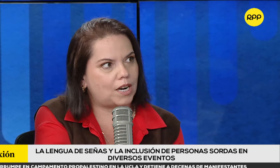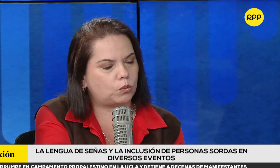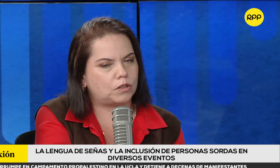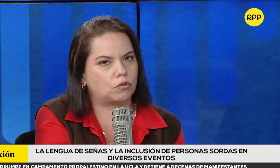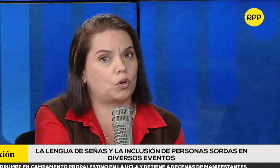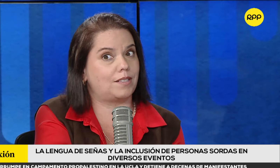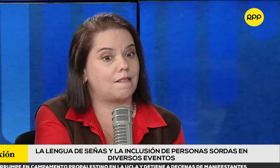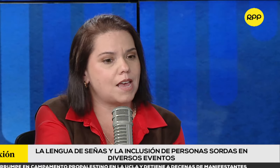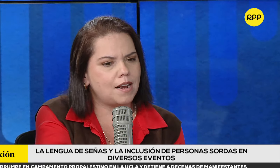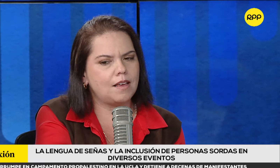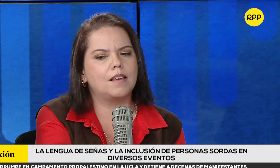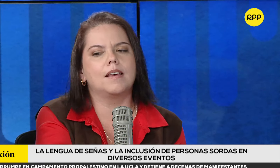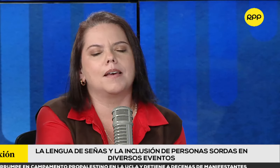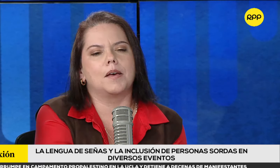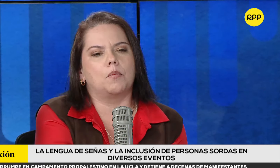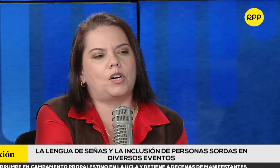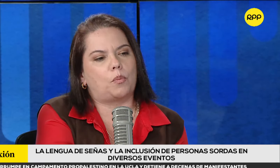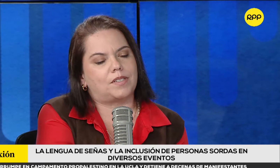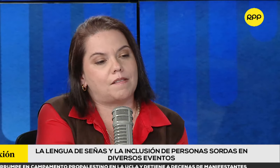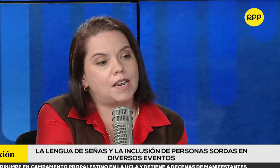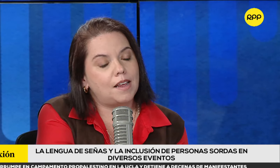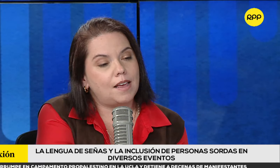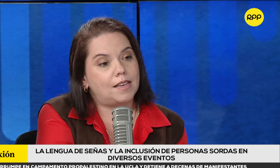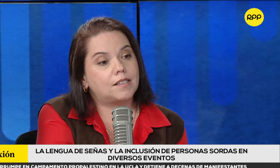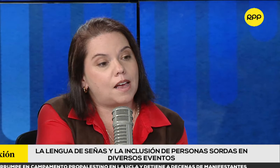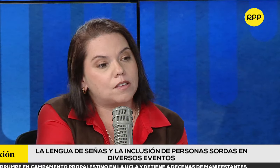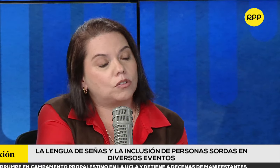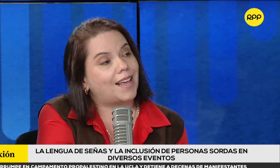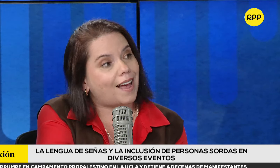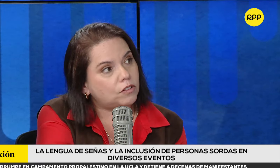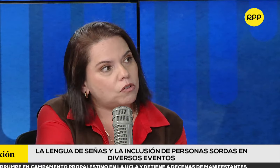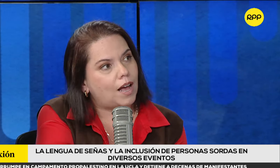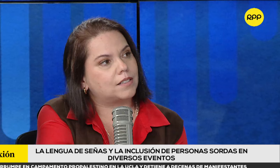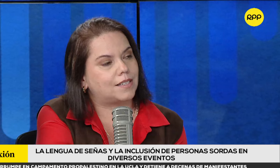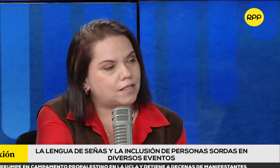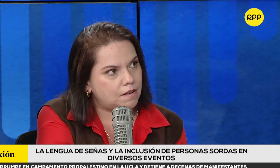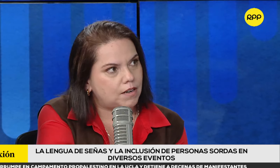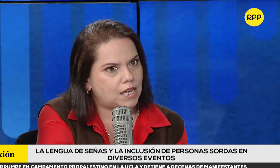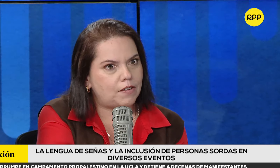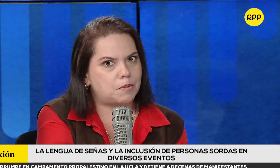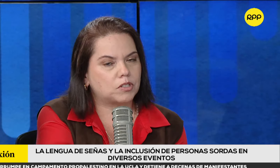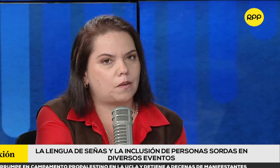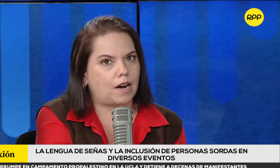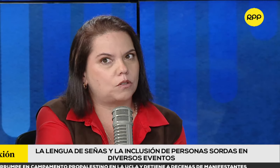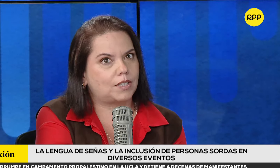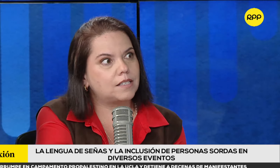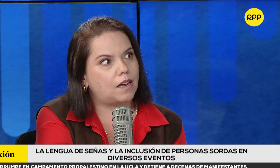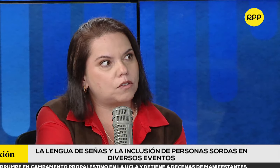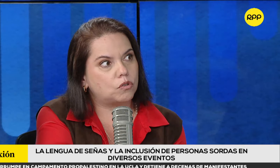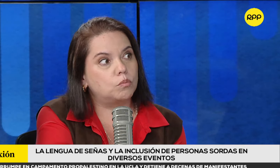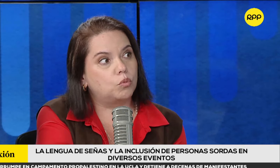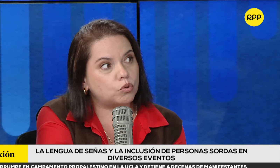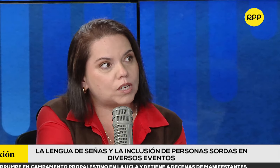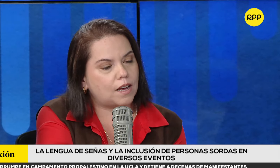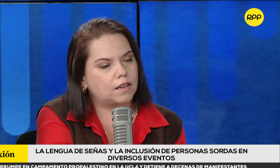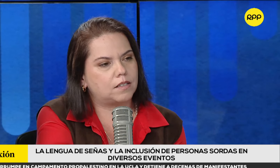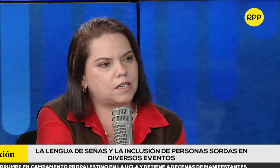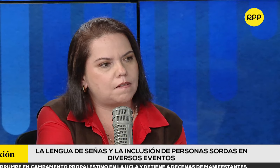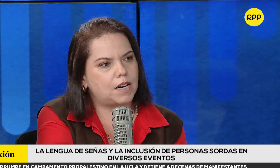gratuitos. Lo que se viene, bueno, pues se viene este año teatro accesible. Ya venimos trabajando tres años, música accesible.